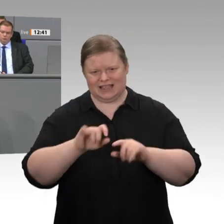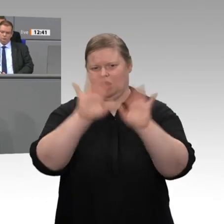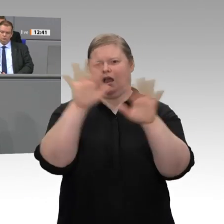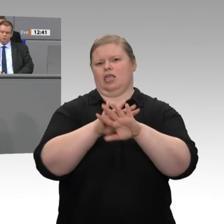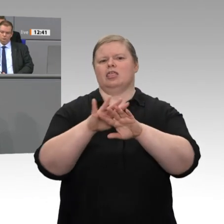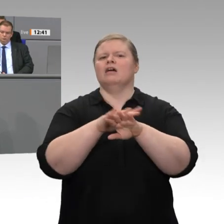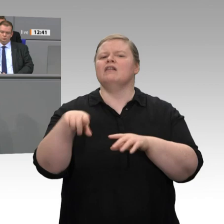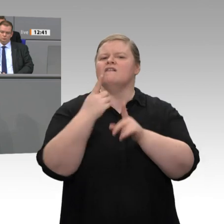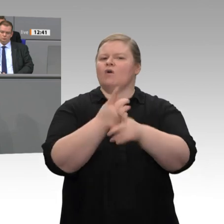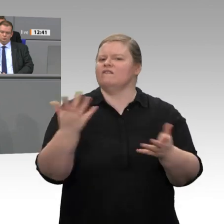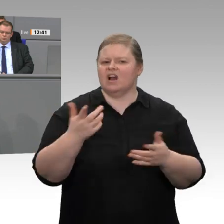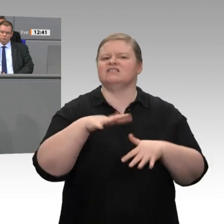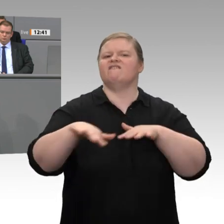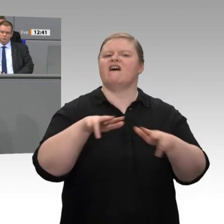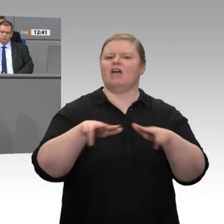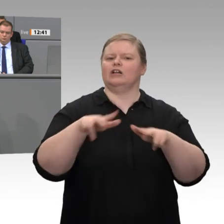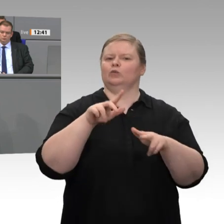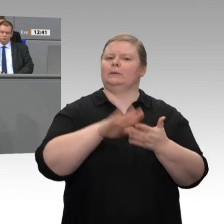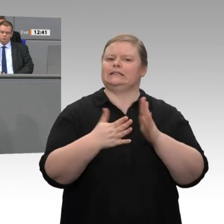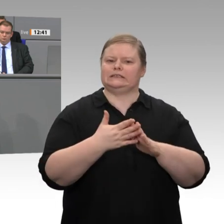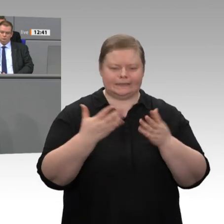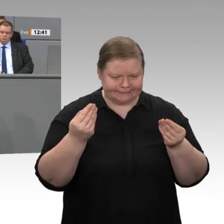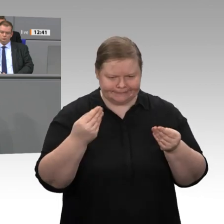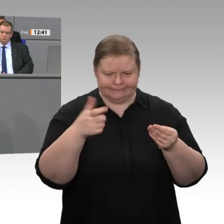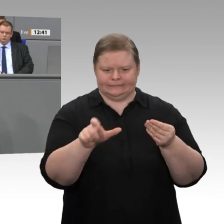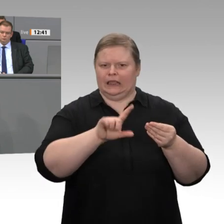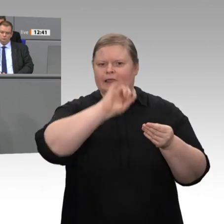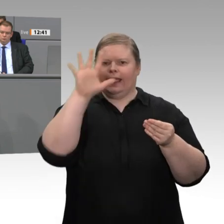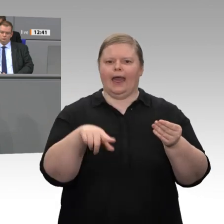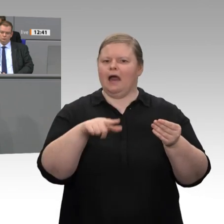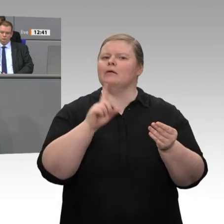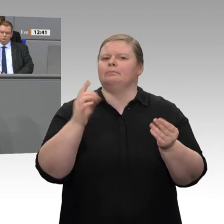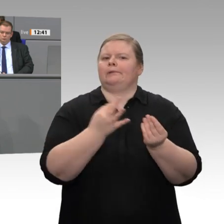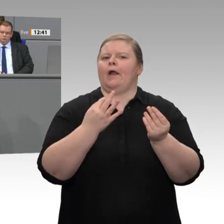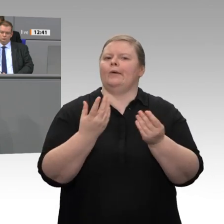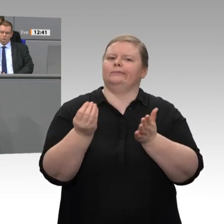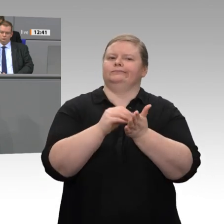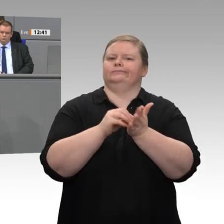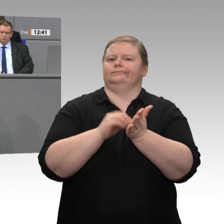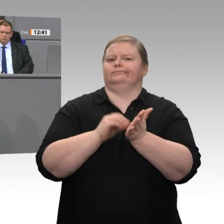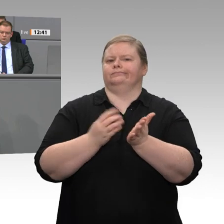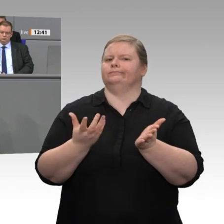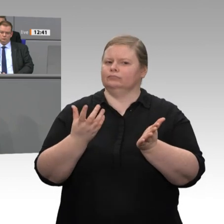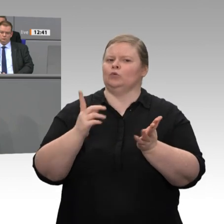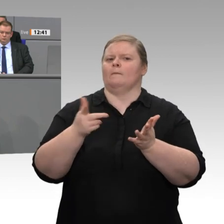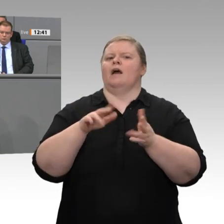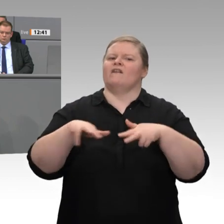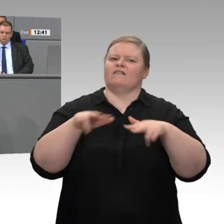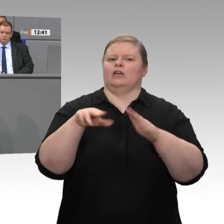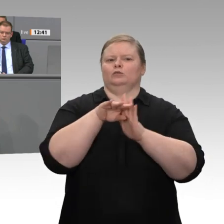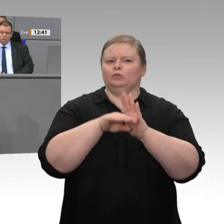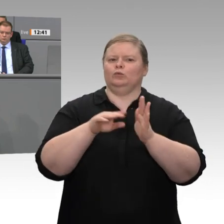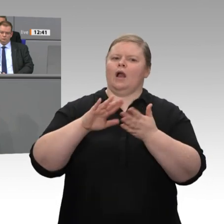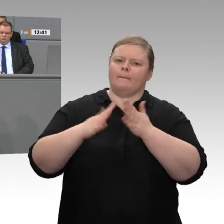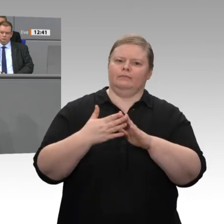dazu Verwaltungsvorschriften und Erlasse entwickeln. Das heißt, wir wären mit Ihrem Gesetz am Ende keinen Schritt weiter. Wir wären kein Jota